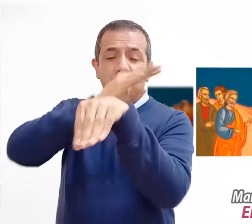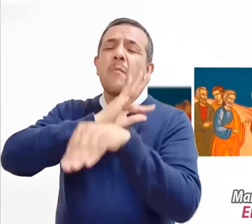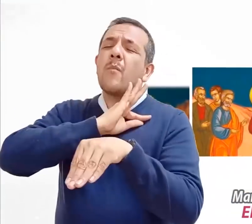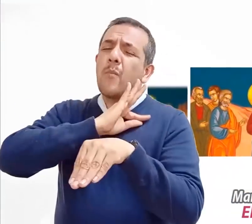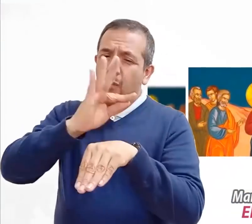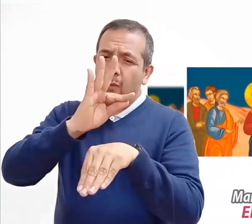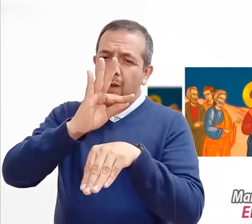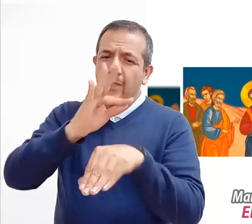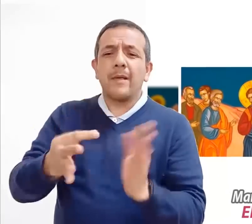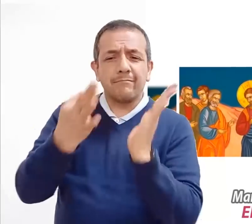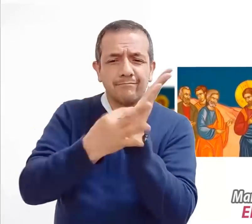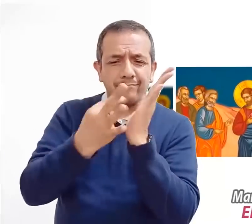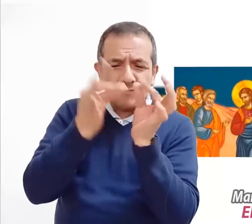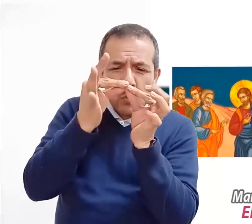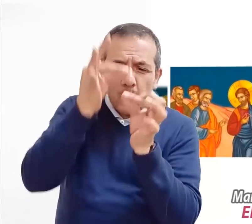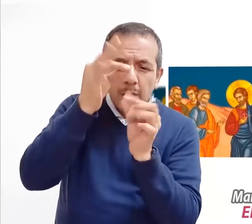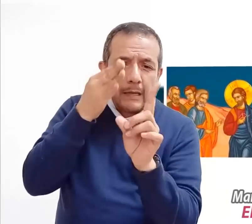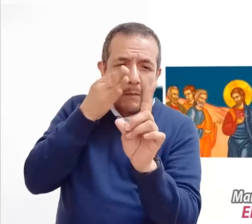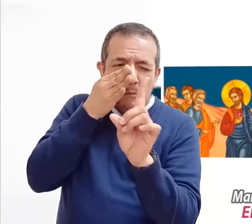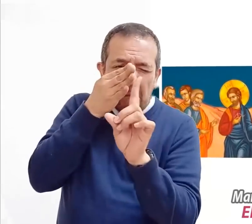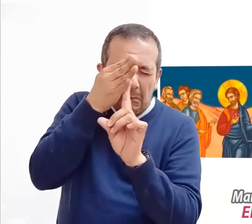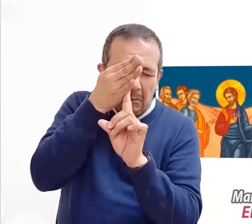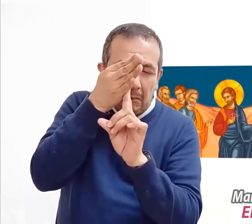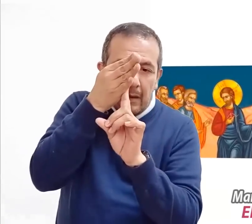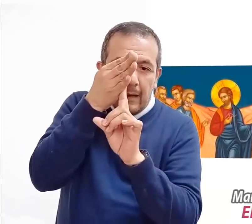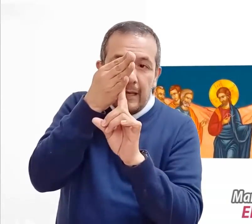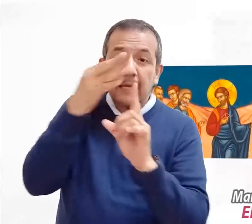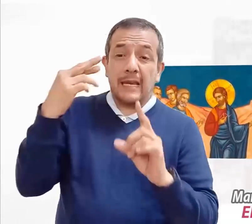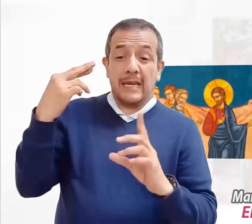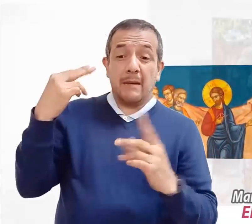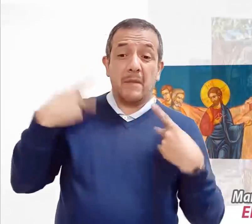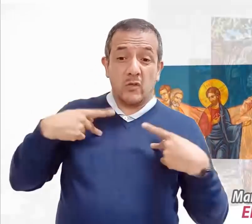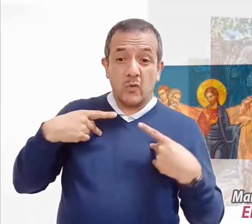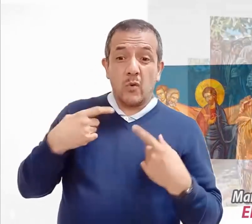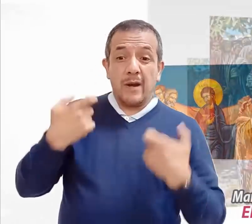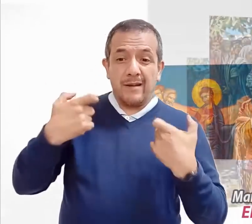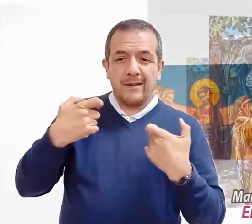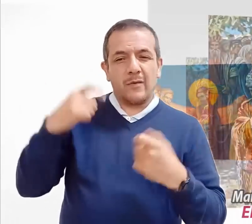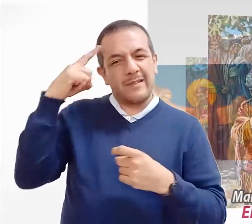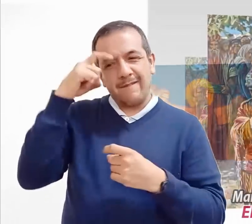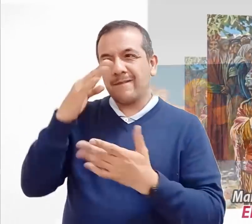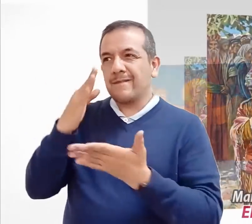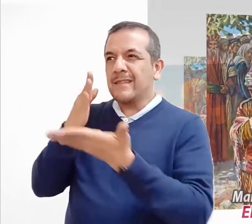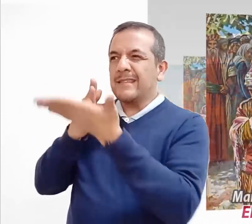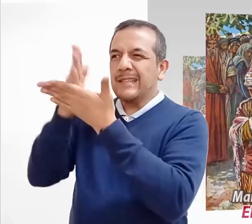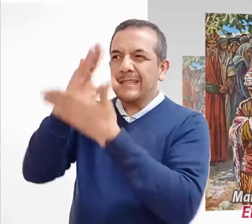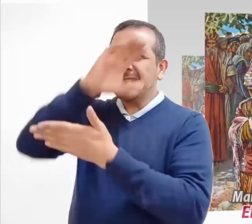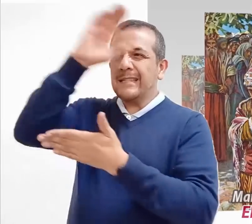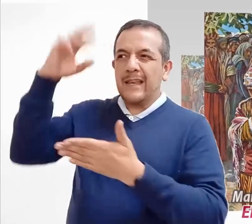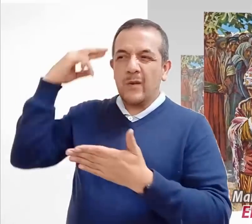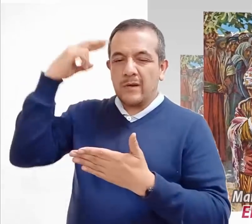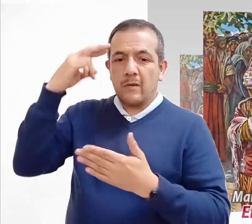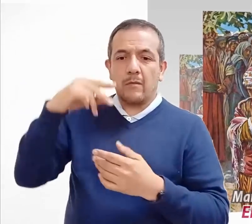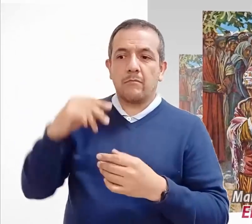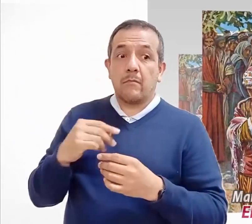de una aguja que un rico entre en el reino de los cielos. Al oír esto, los discípulos se quedaron asombrados